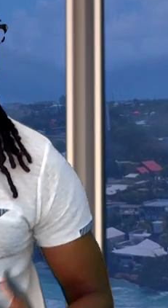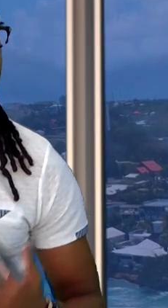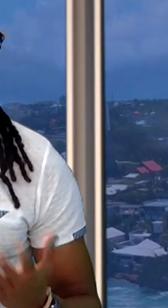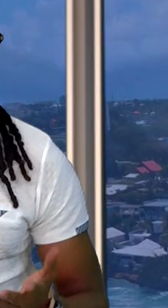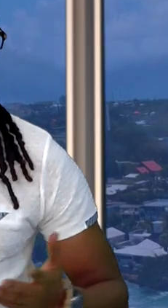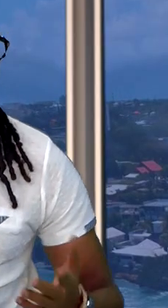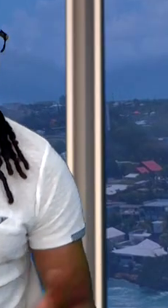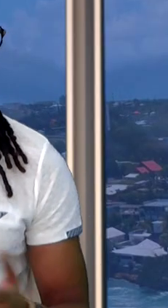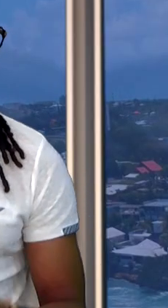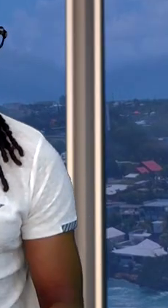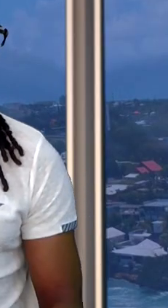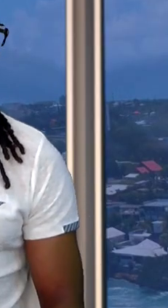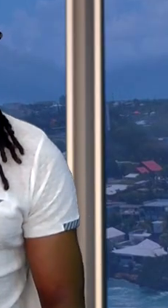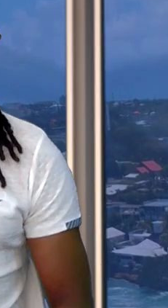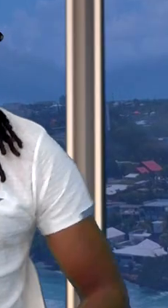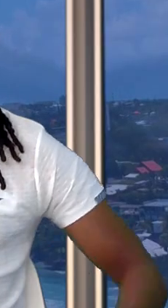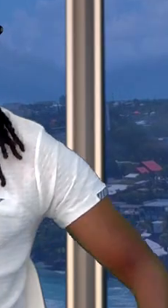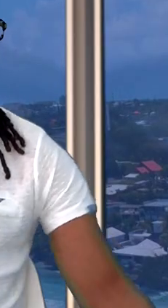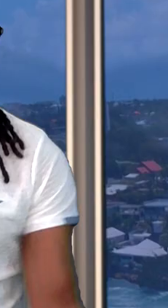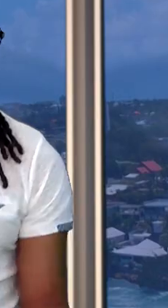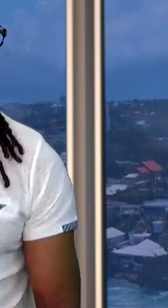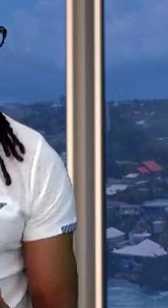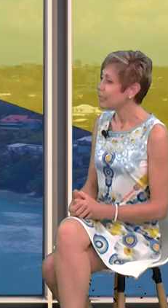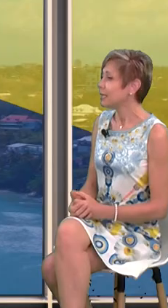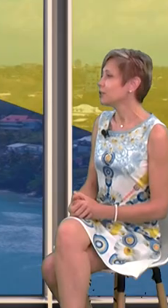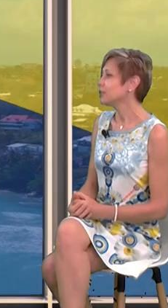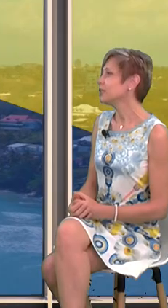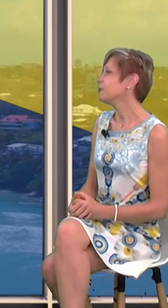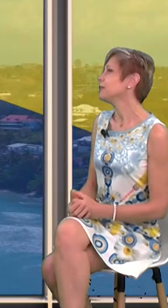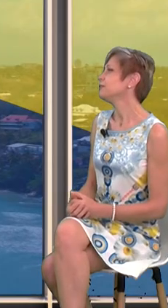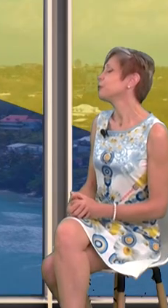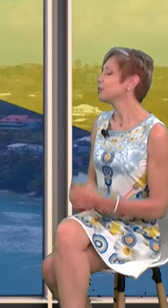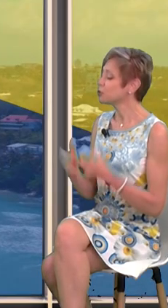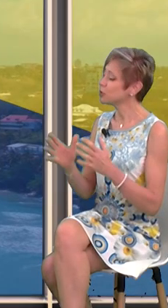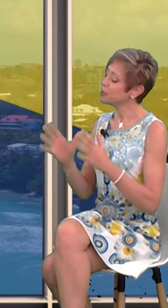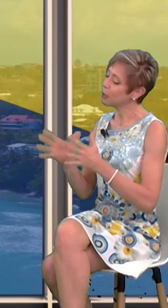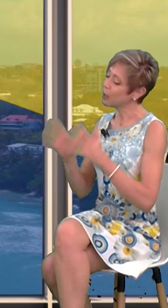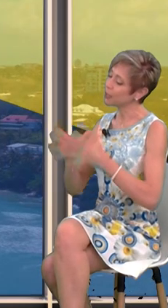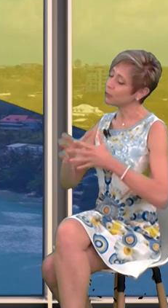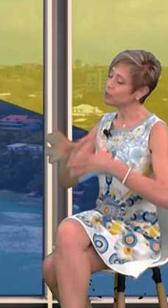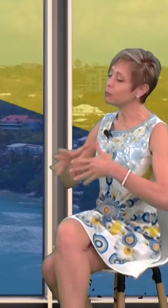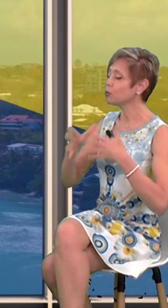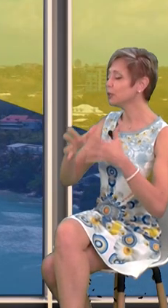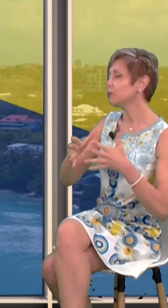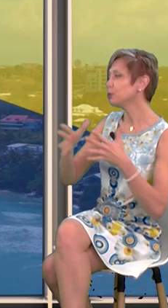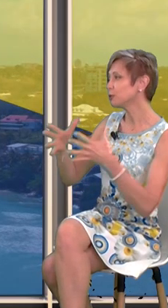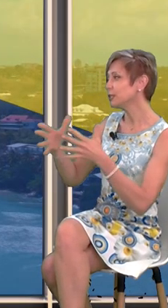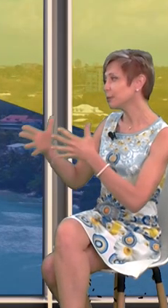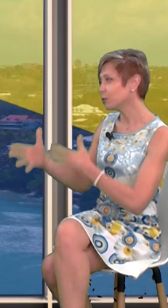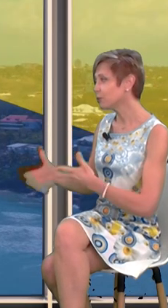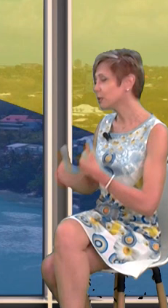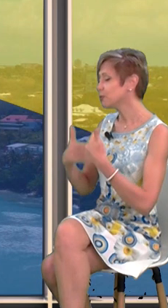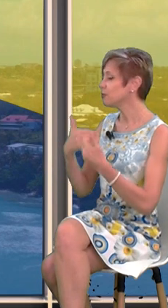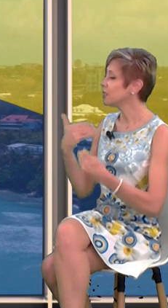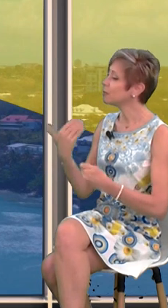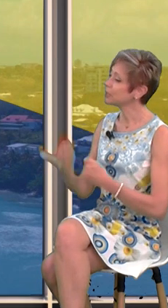adapter les personnes en situation de handicap et qu'elles se sentent à l'aise ? Alors, il y a évidemment plein de choses. Et puis, après, tout dépend du type de handicap